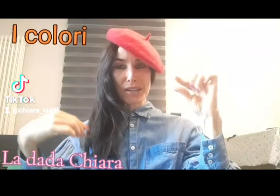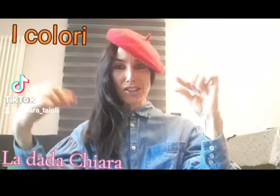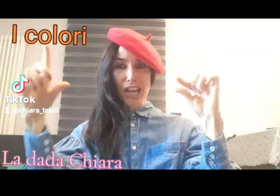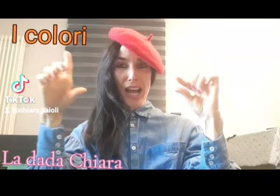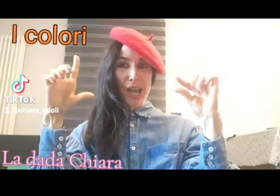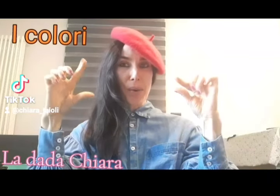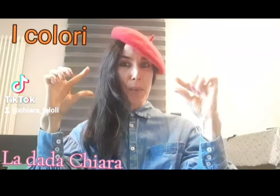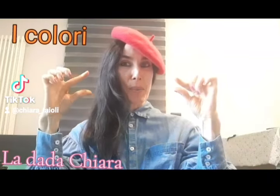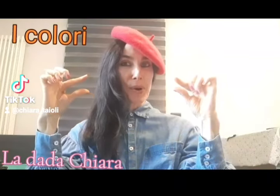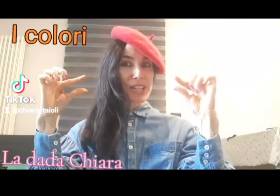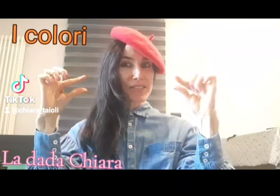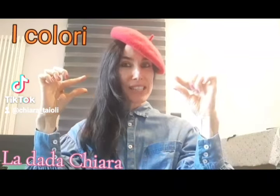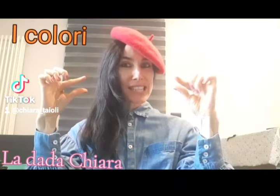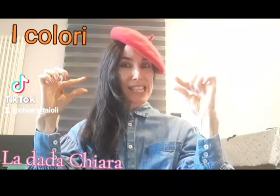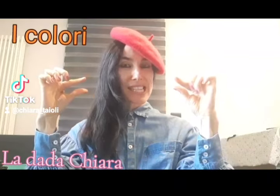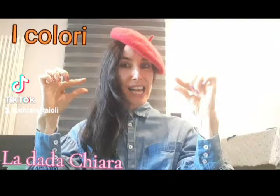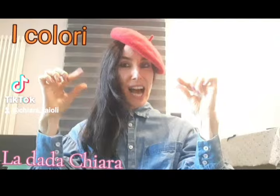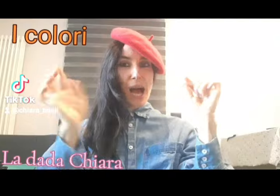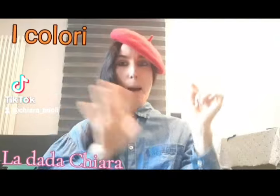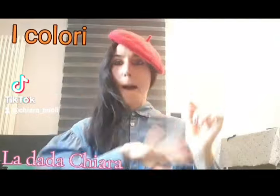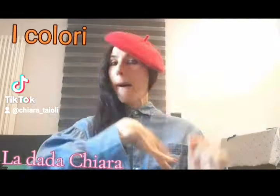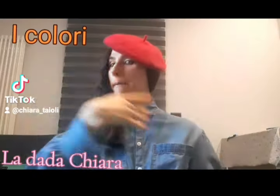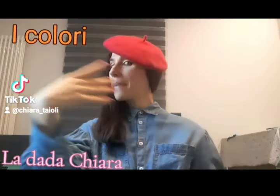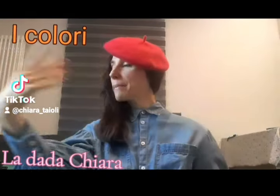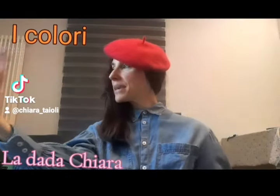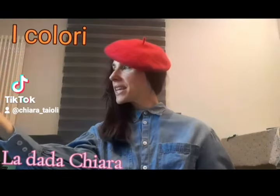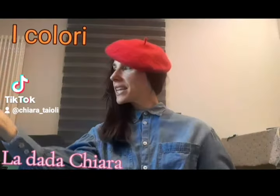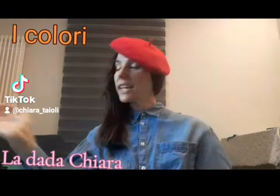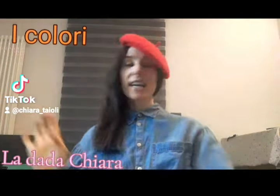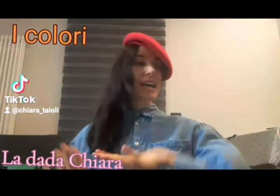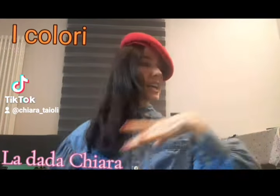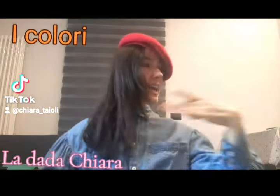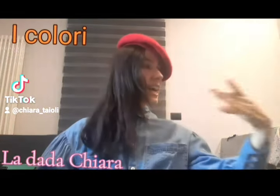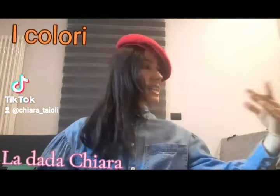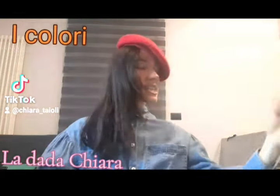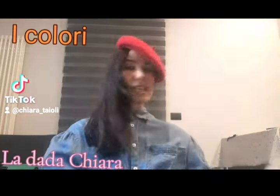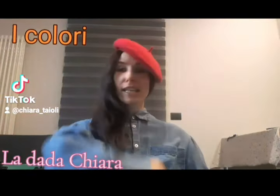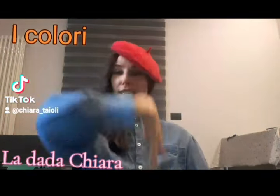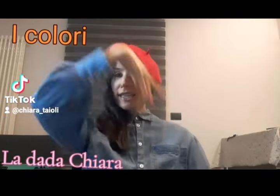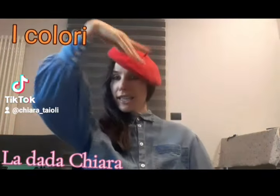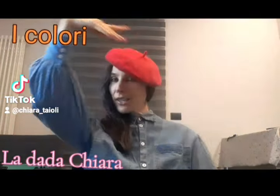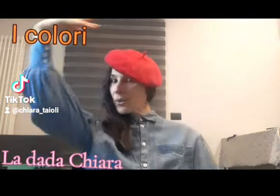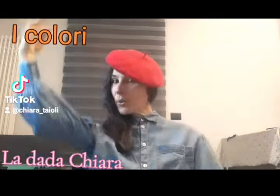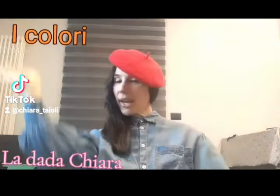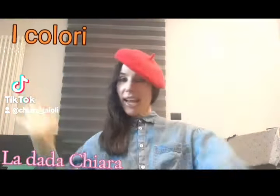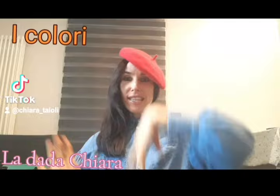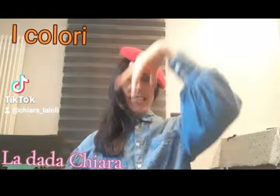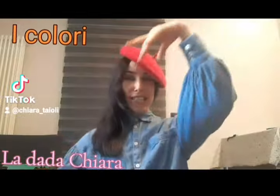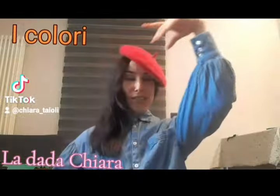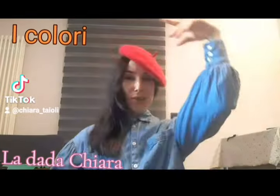di magia e un po' di fantasia? Bambini, ragazzi, signore,